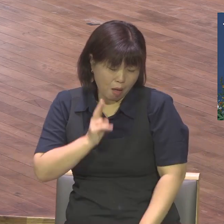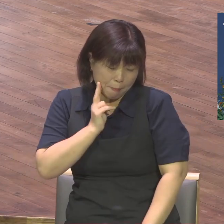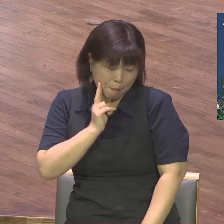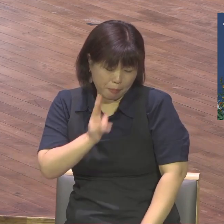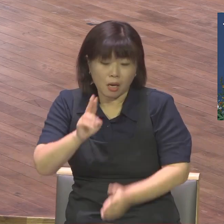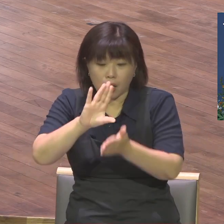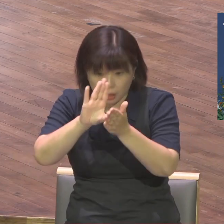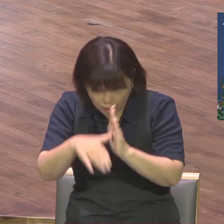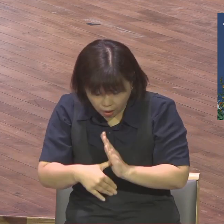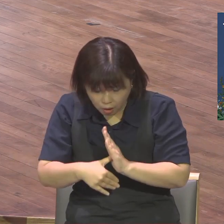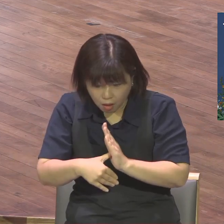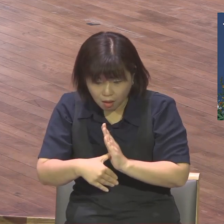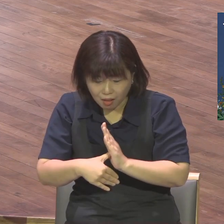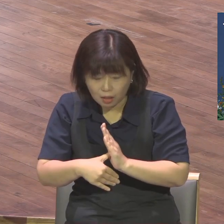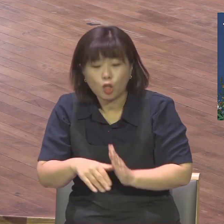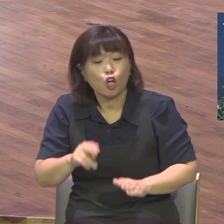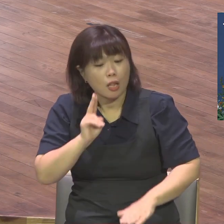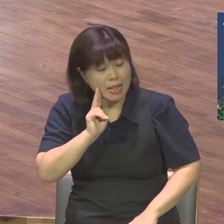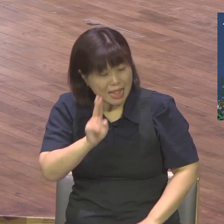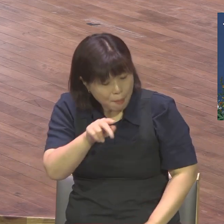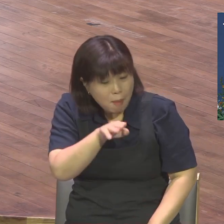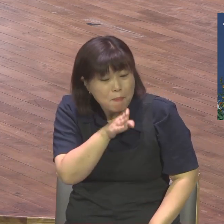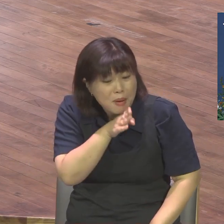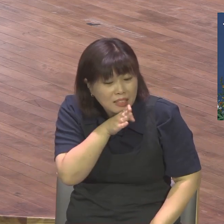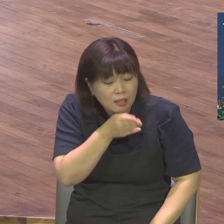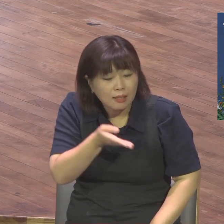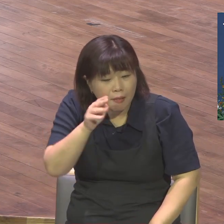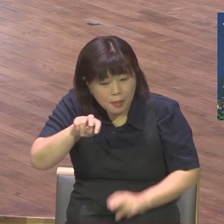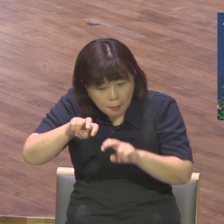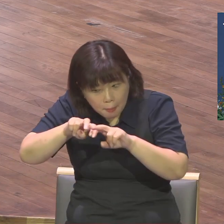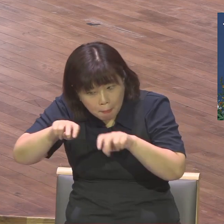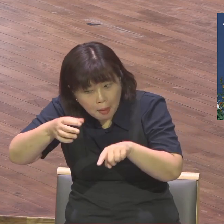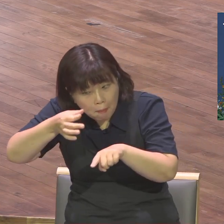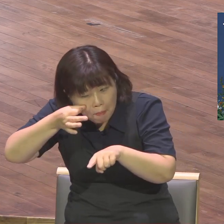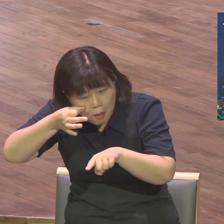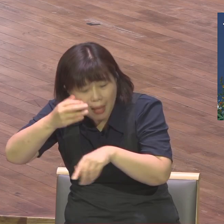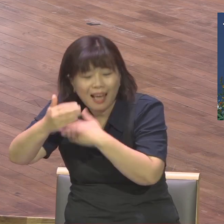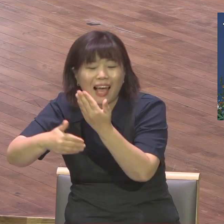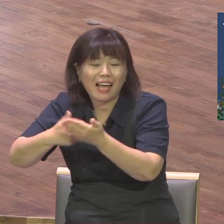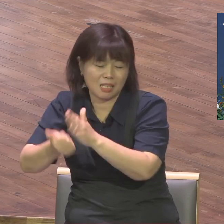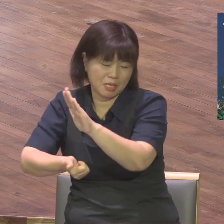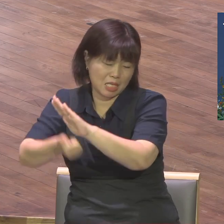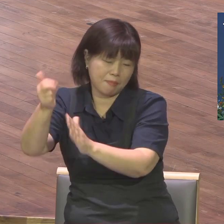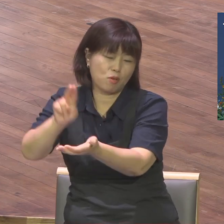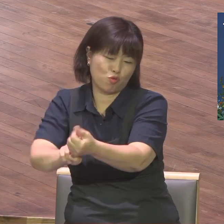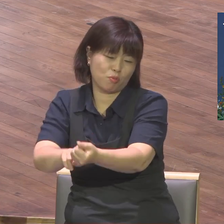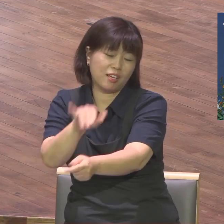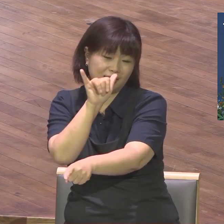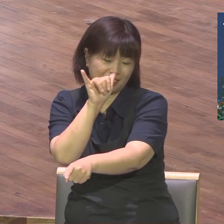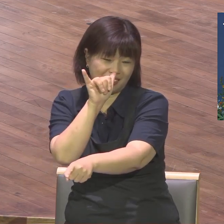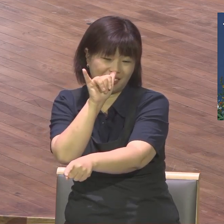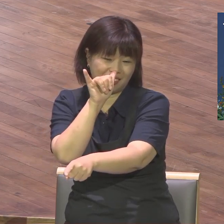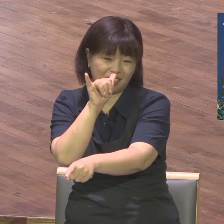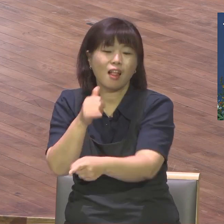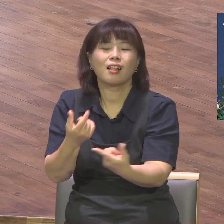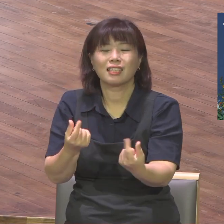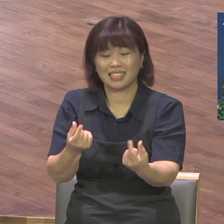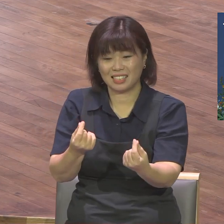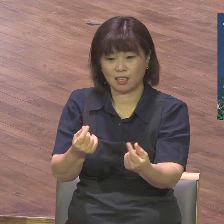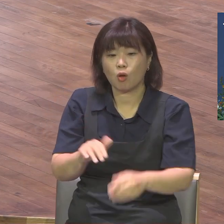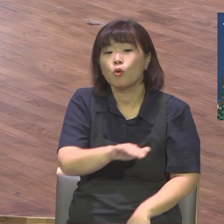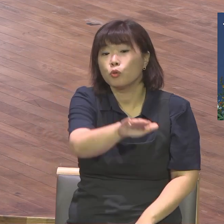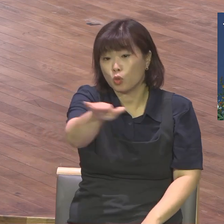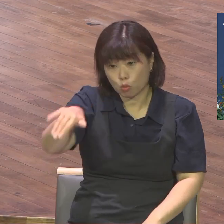있어요. 여러분이 그런 자인 줄 믿으시기 바랍니다. 이 깊은 밤에 하나님 앞에 나와 예배하며 언약